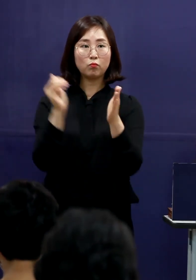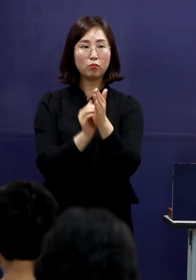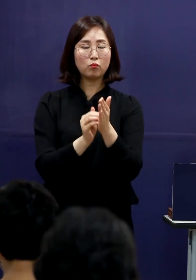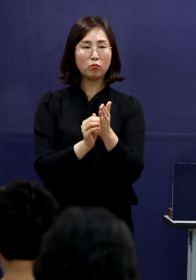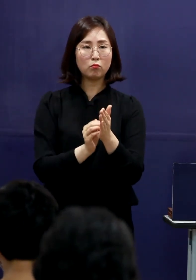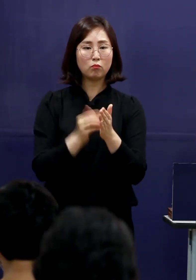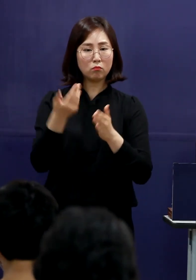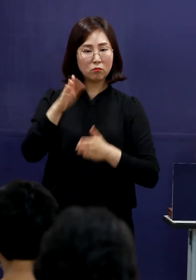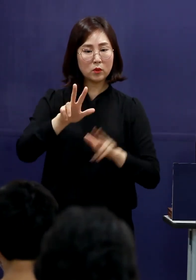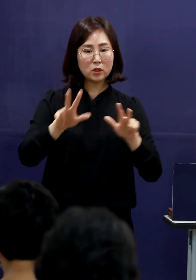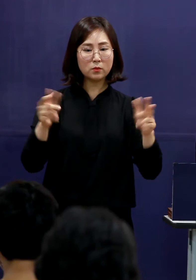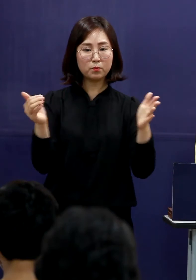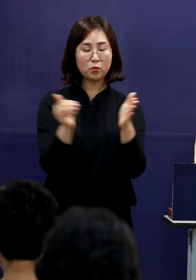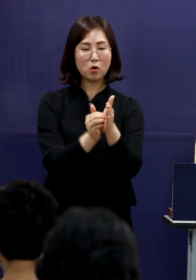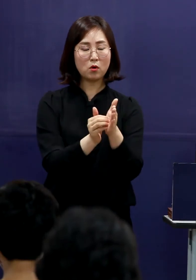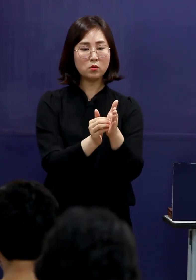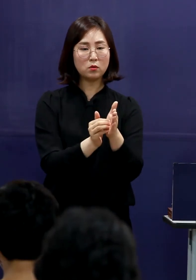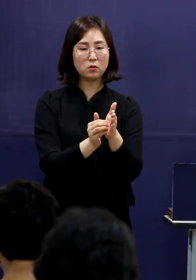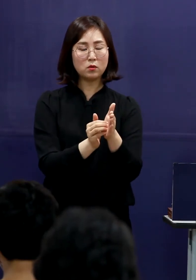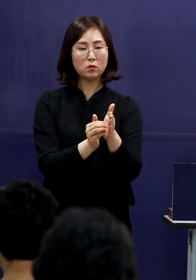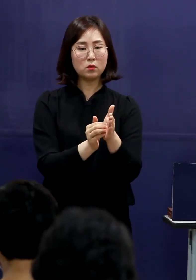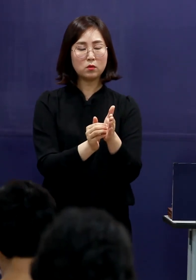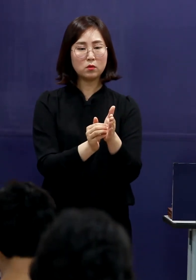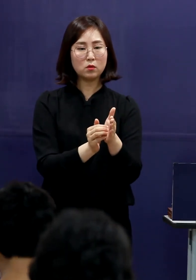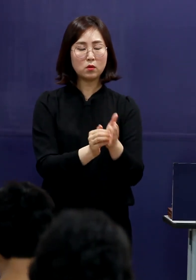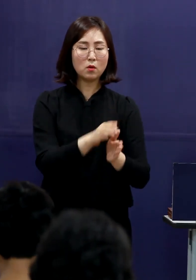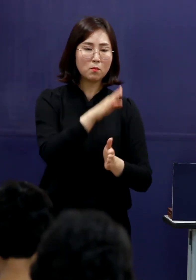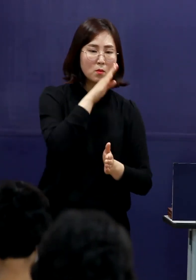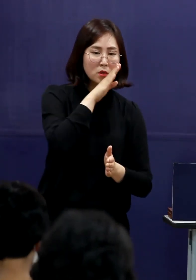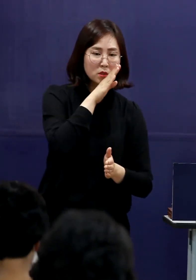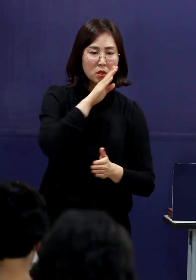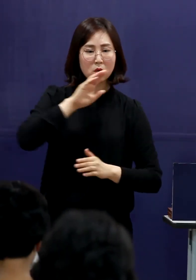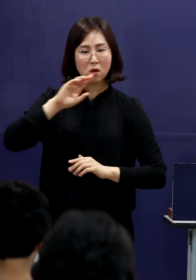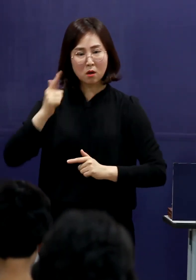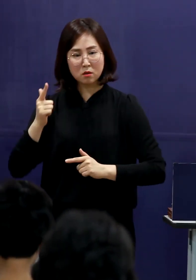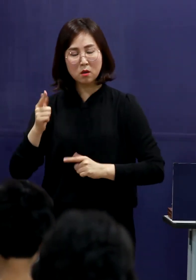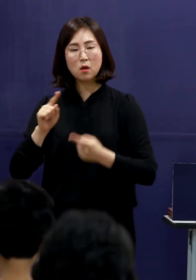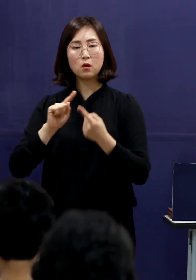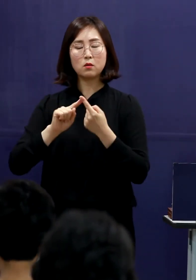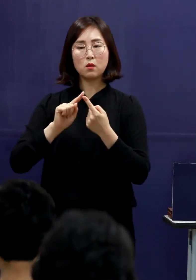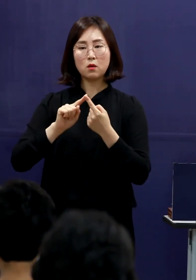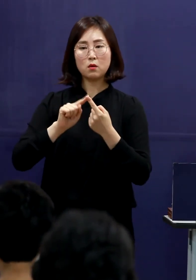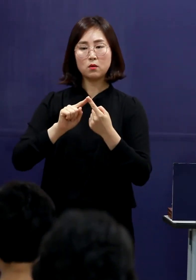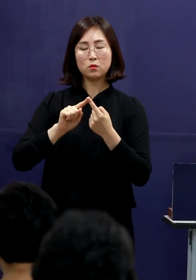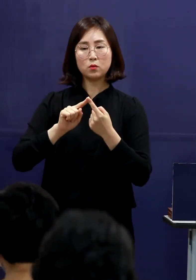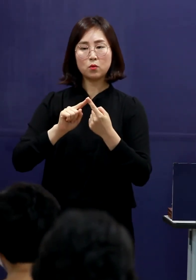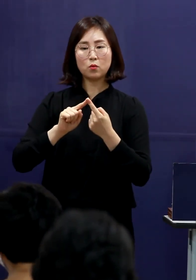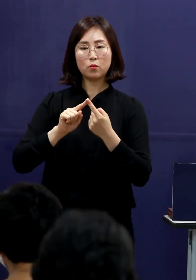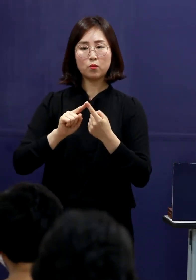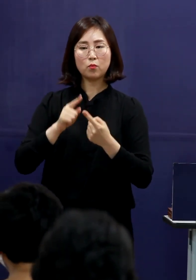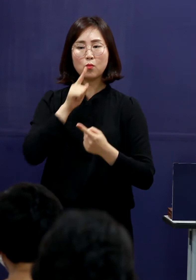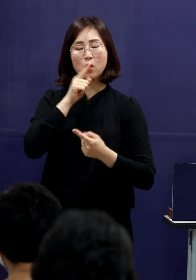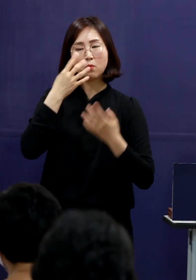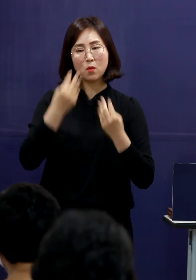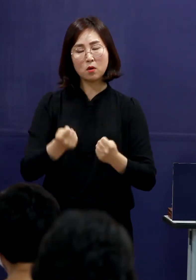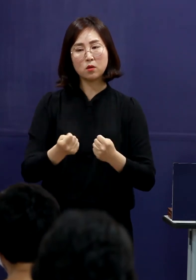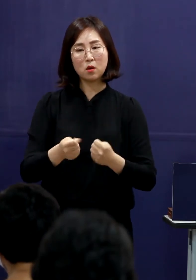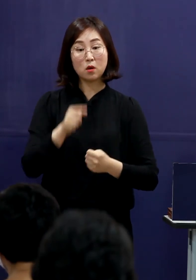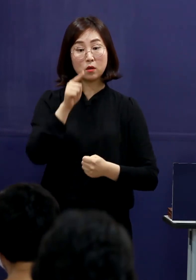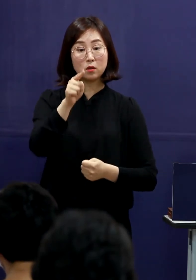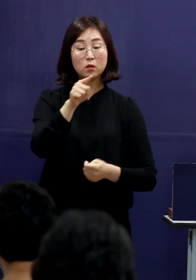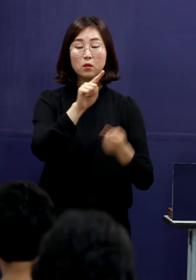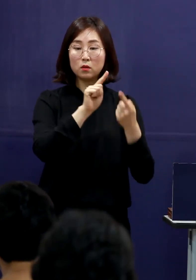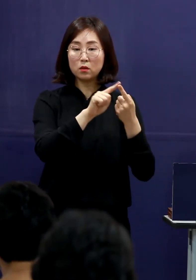을박이 진행 중입니다. 이 부분에 대해서 우리 시장님께서 한번 그 결론을 내려주시고요. 또 한